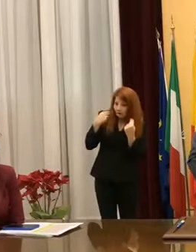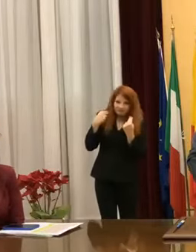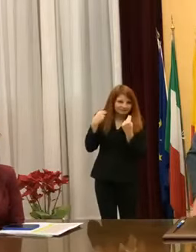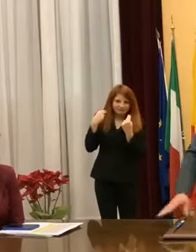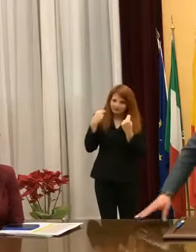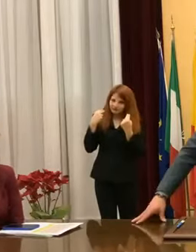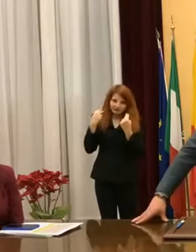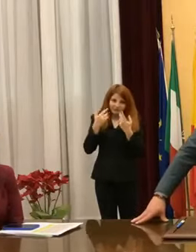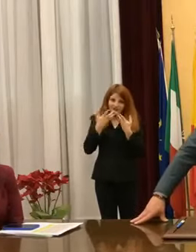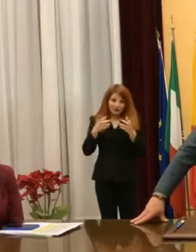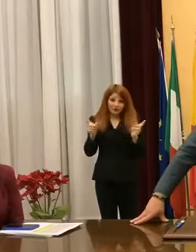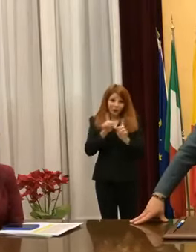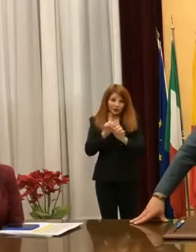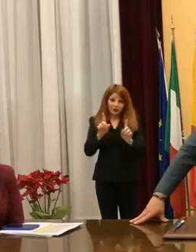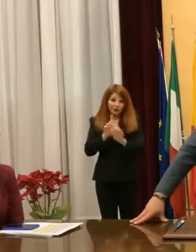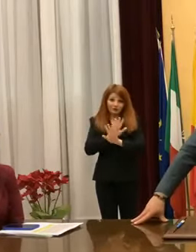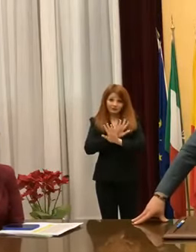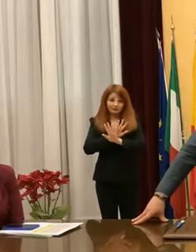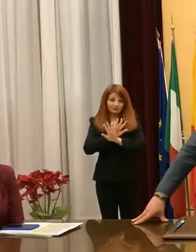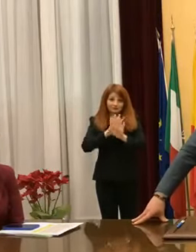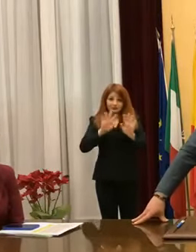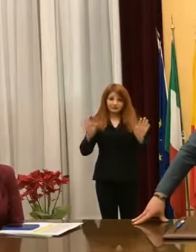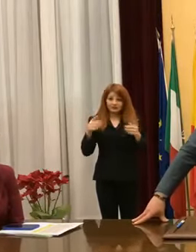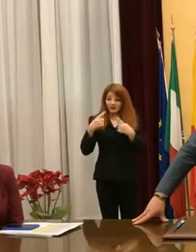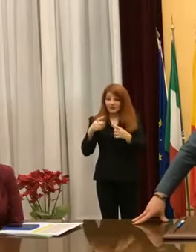verminai o certe anche omissioni